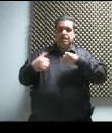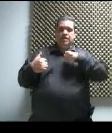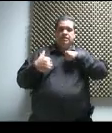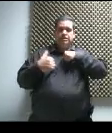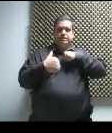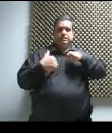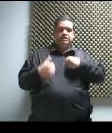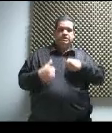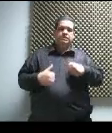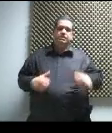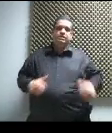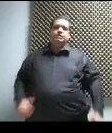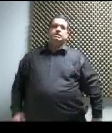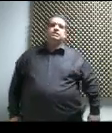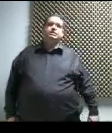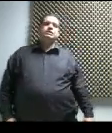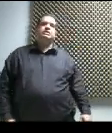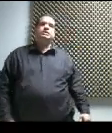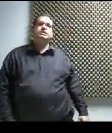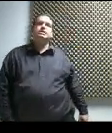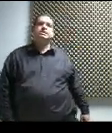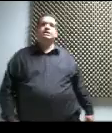Ahí me estás hablando en chino, espérate, espérate, espérate un momento.